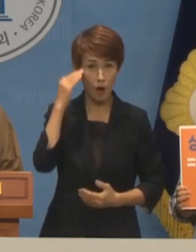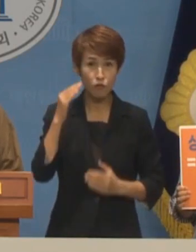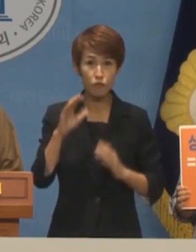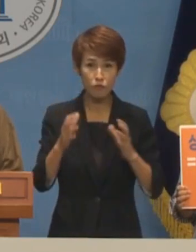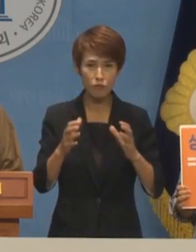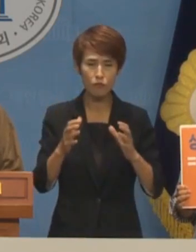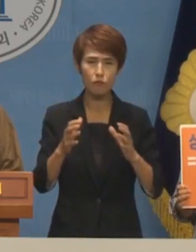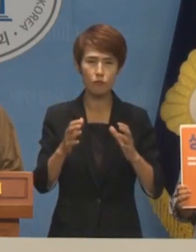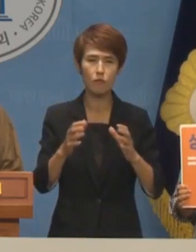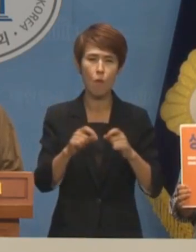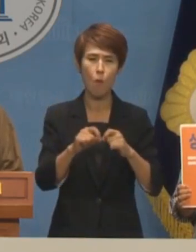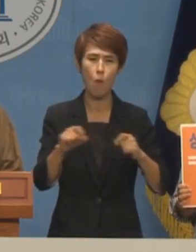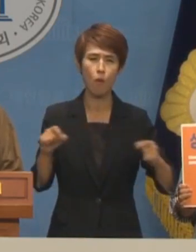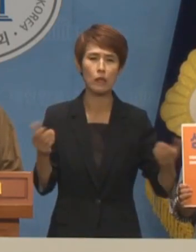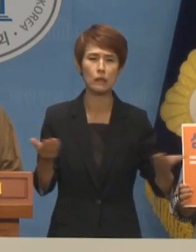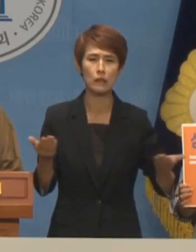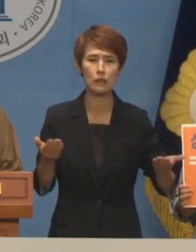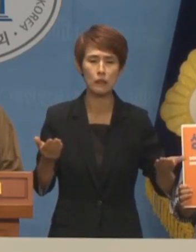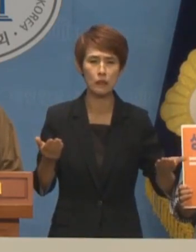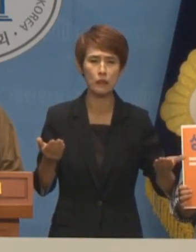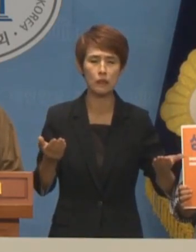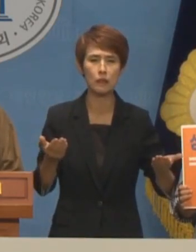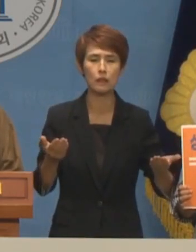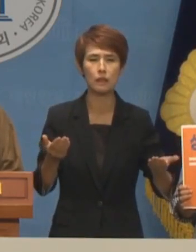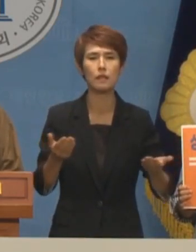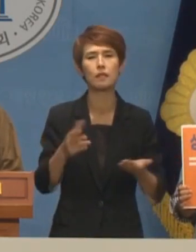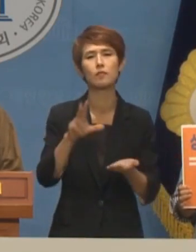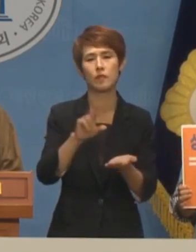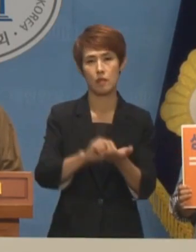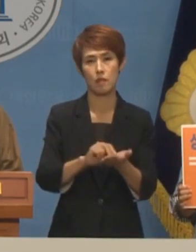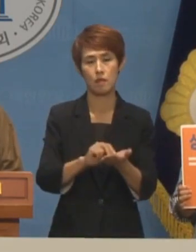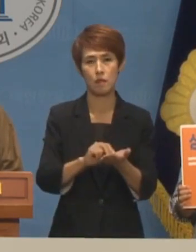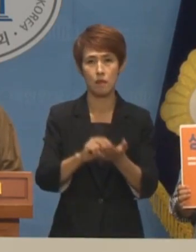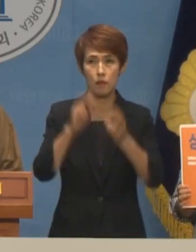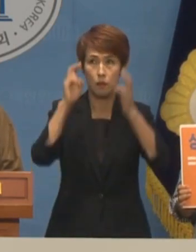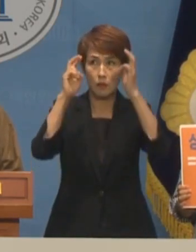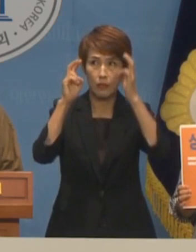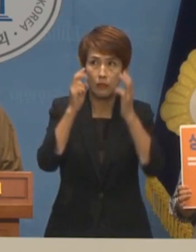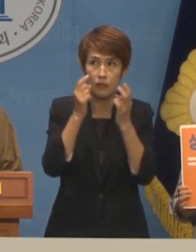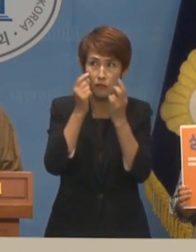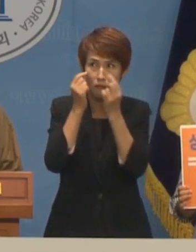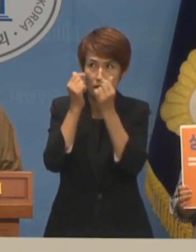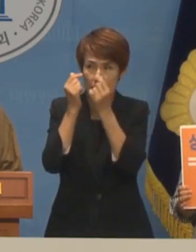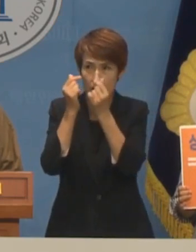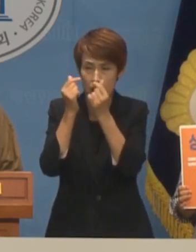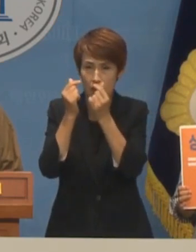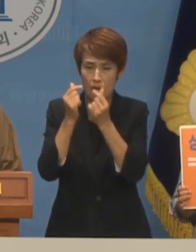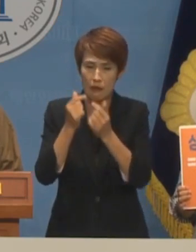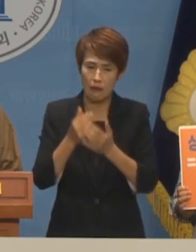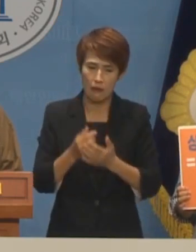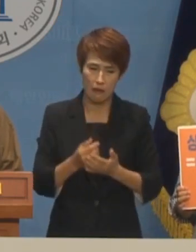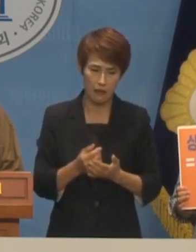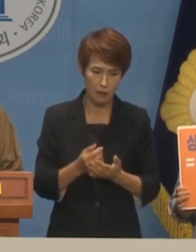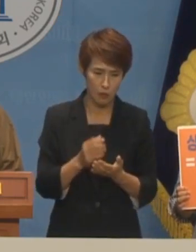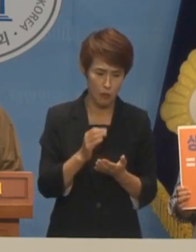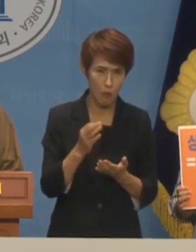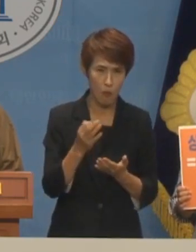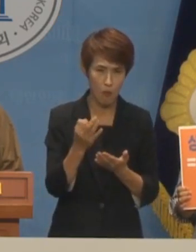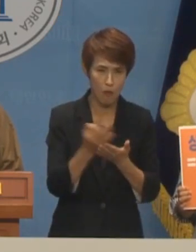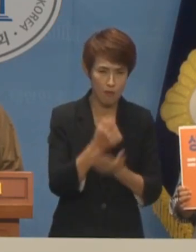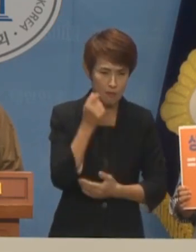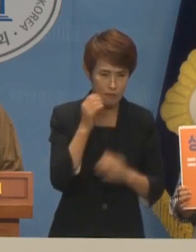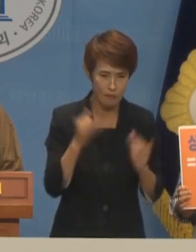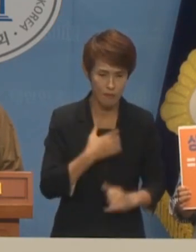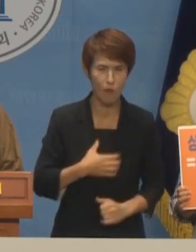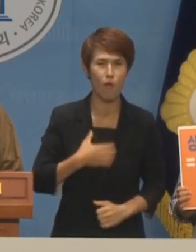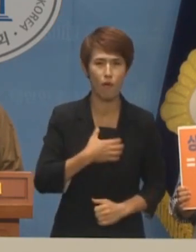잘못된 장시간 노동 관행으로 사용자의 눈치를 보고 소득 상실을 걱정하며 아파도